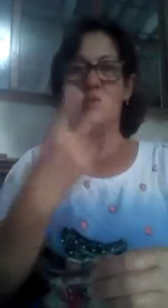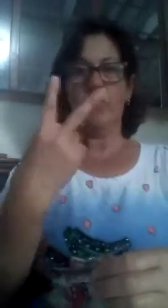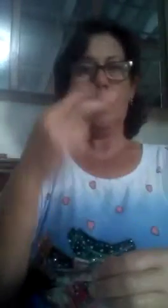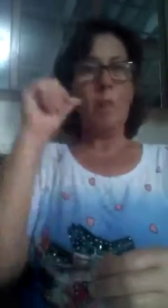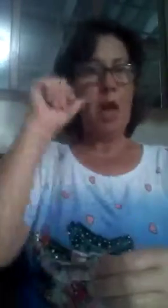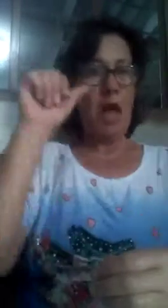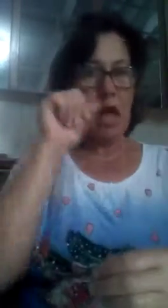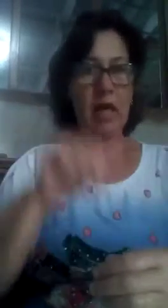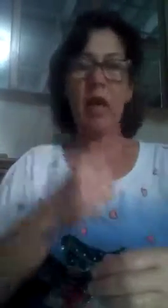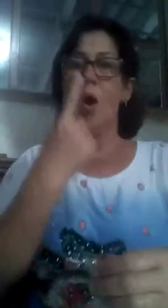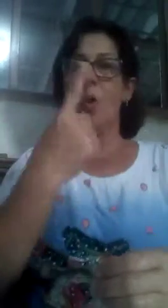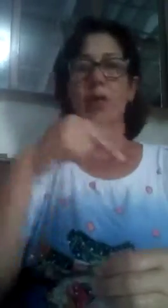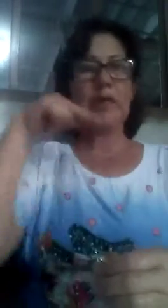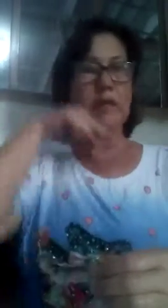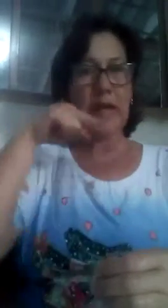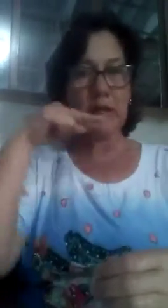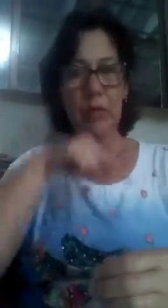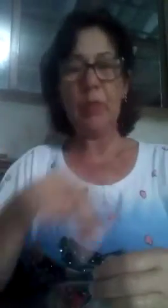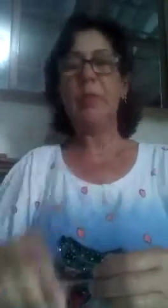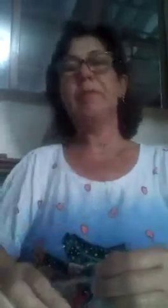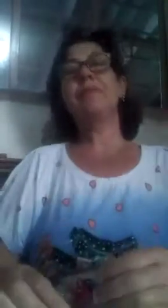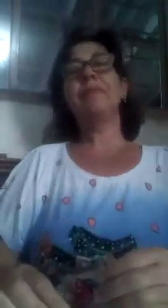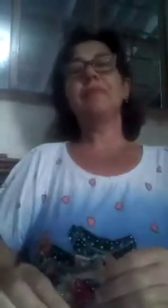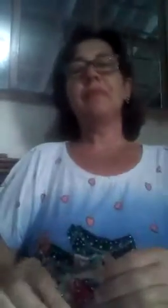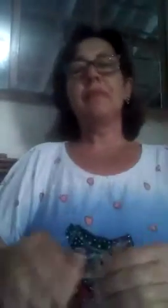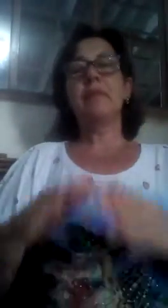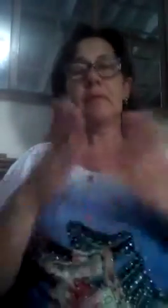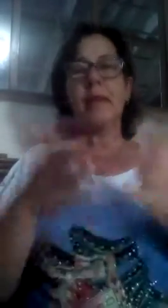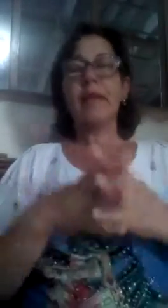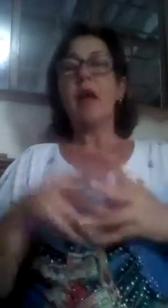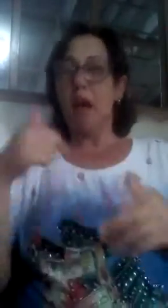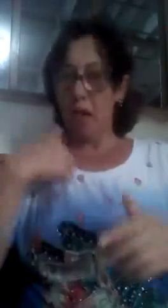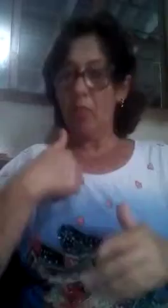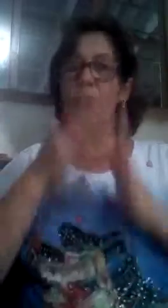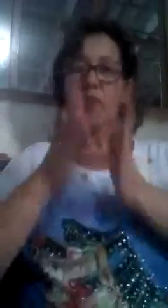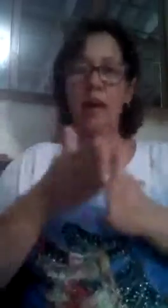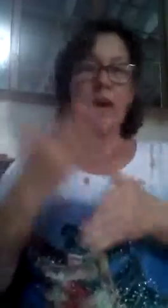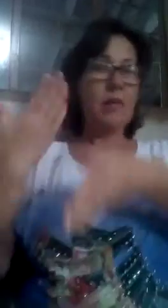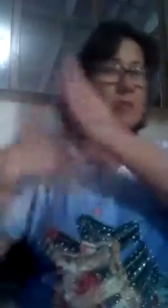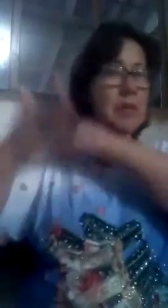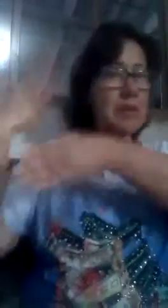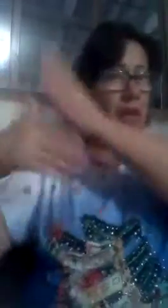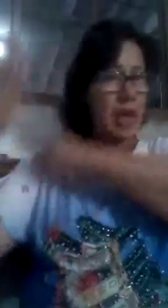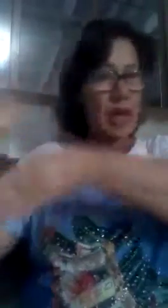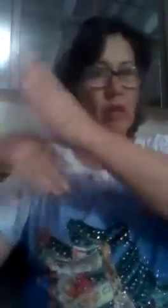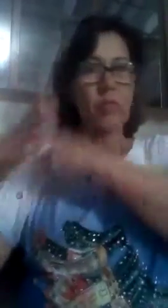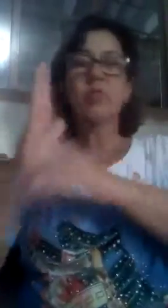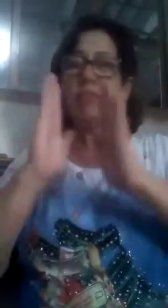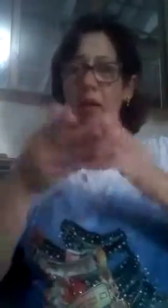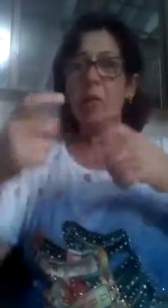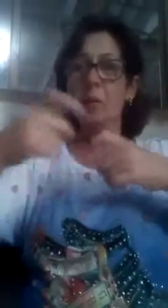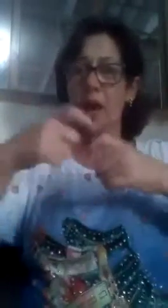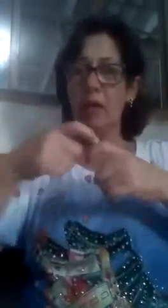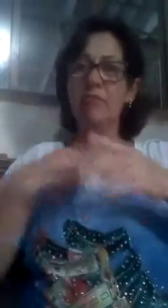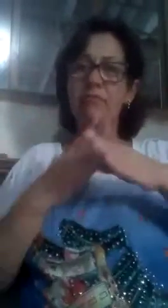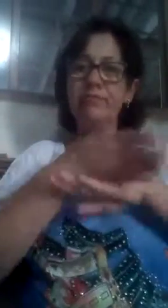Aí ela foi e falou, né, todo mundo lá esperando eu falar, aí ela, Dayane e Cristina. Aí eu levantei. Não é possível